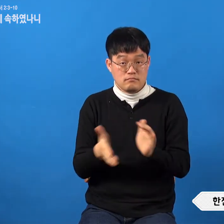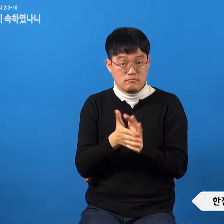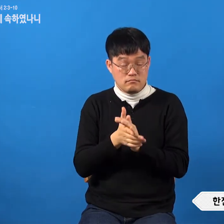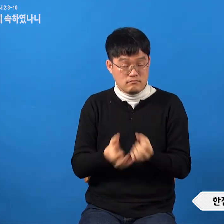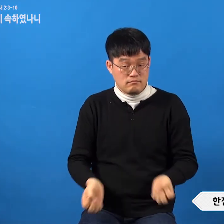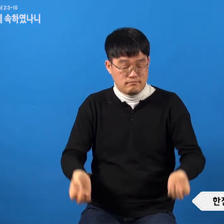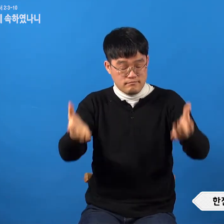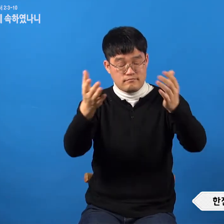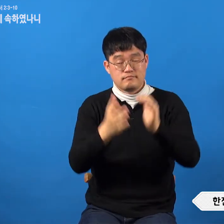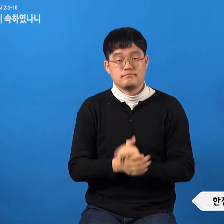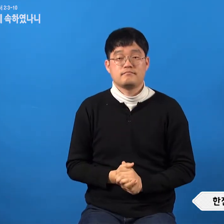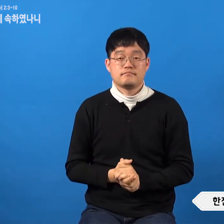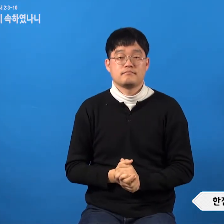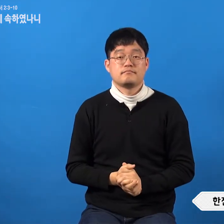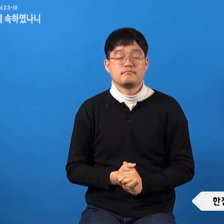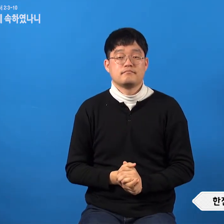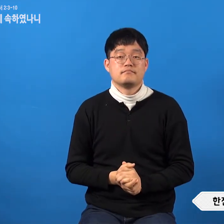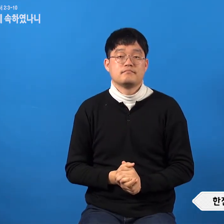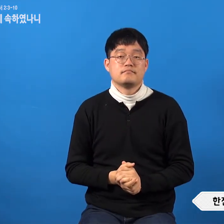할렐루야.